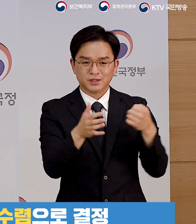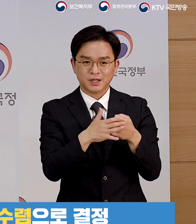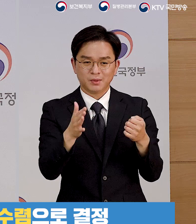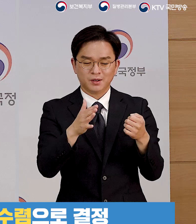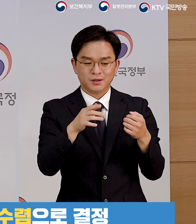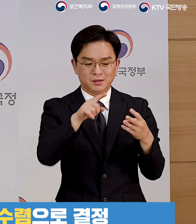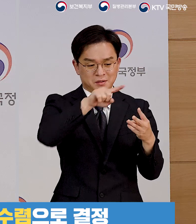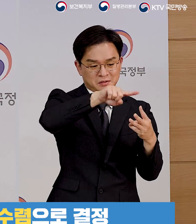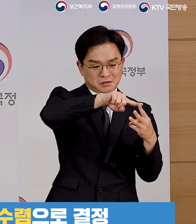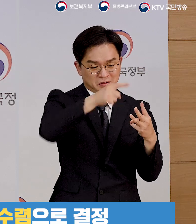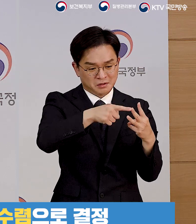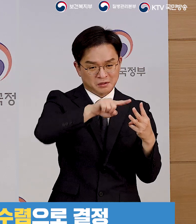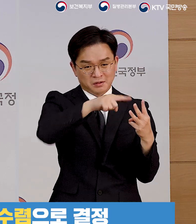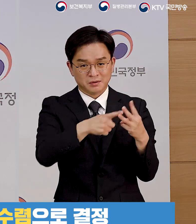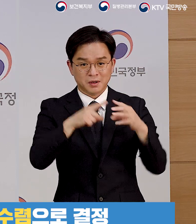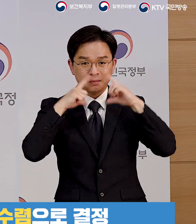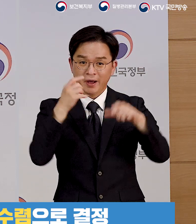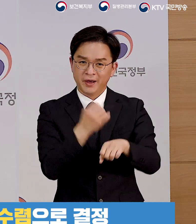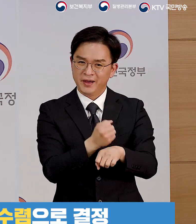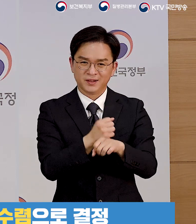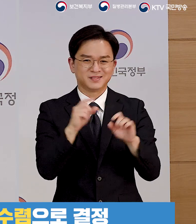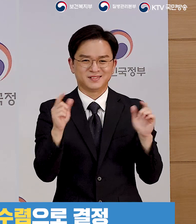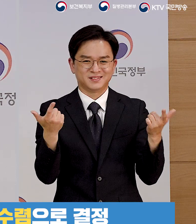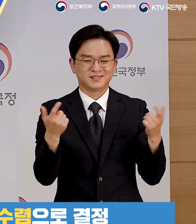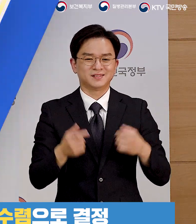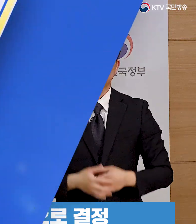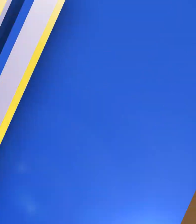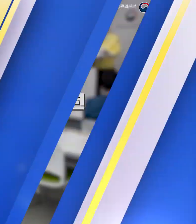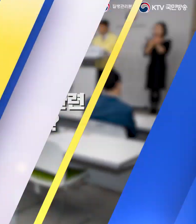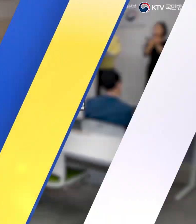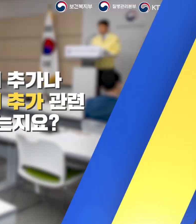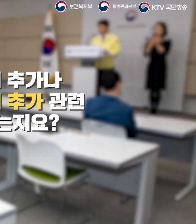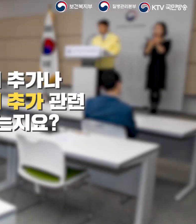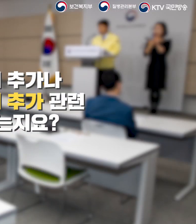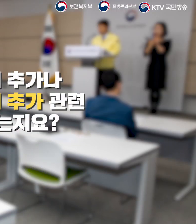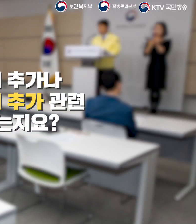단계를 이행하거나 변환하는 것은 아니다는 것을 말씀을 드리겠습니다.